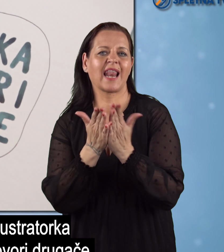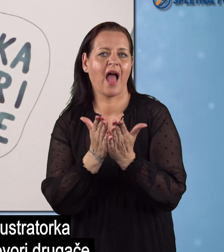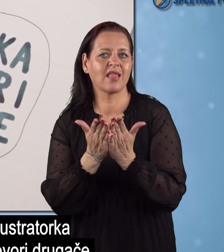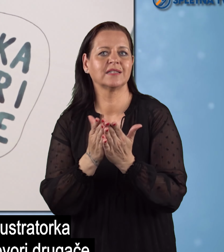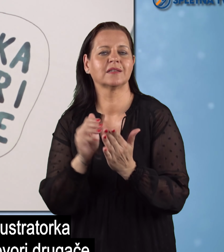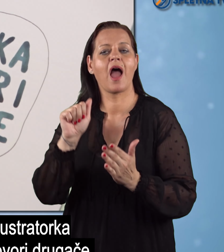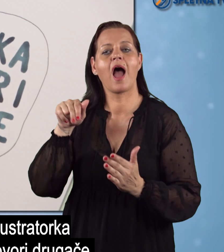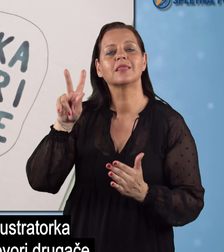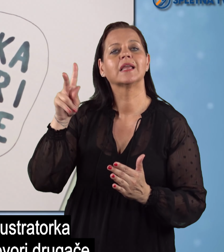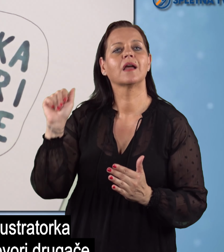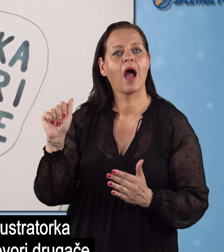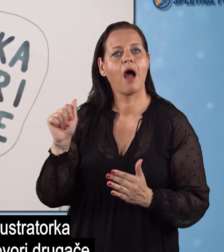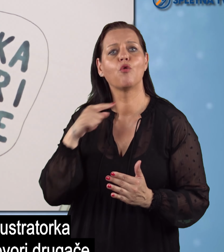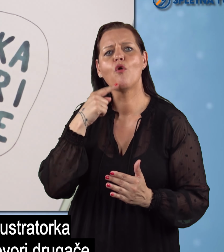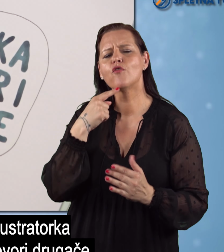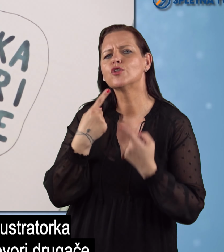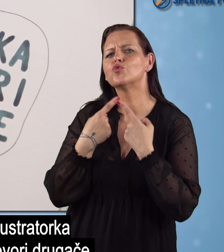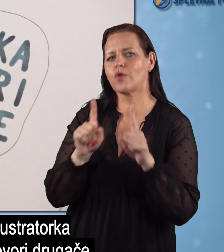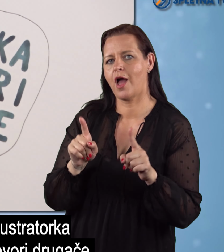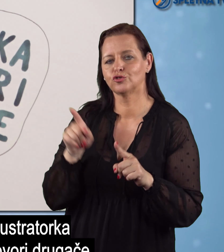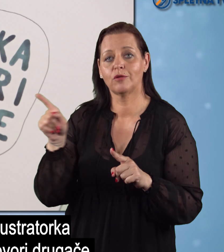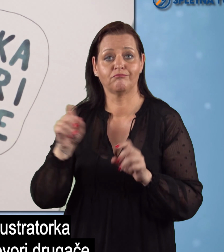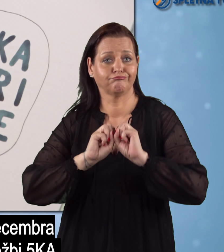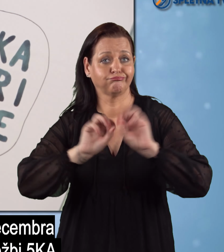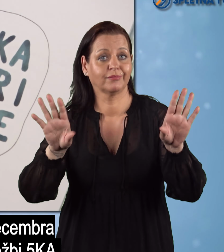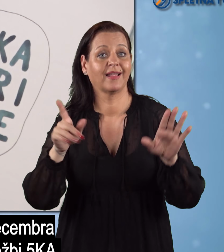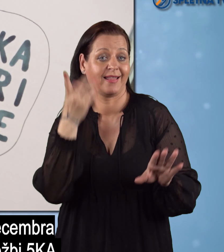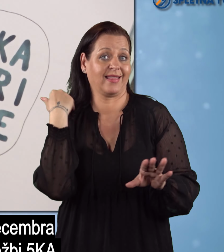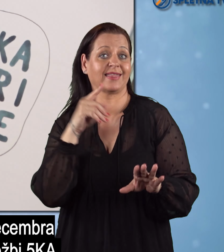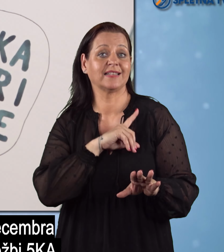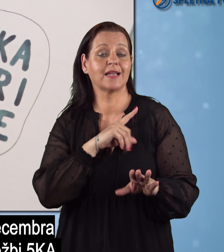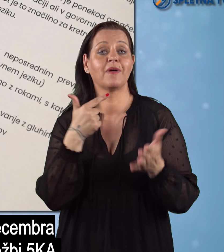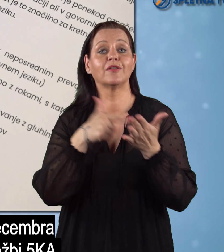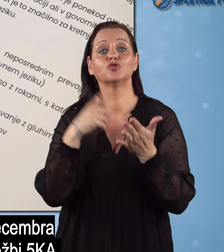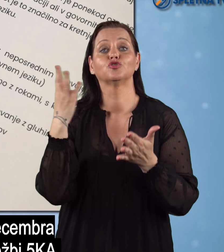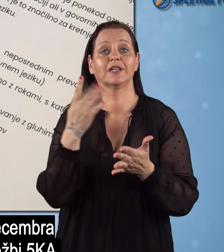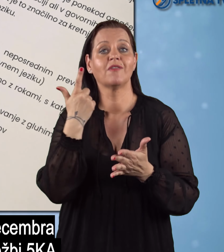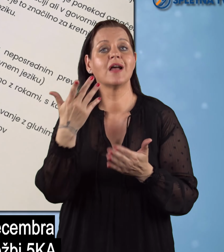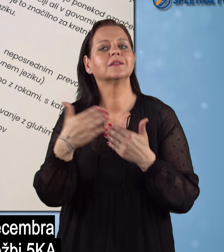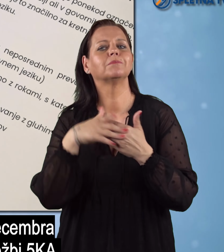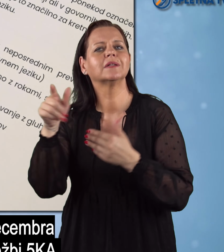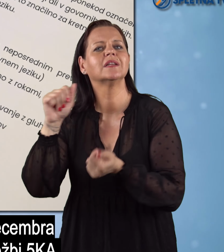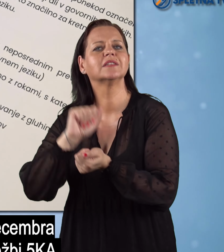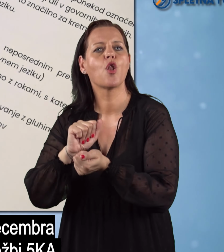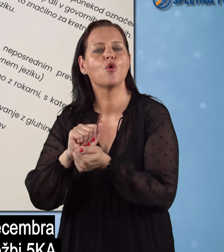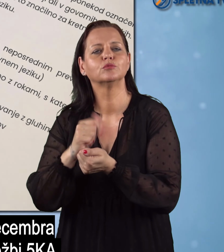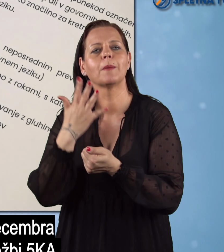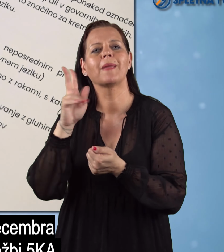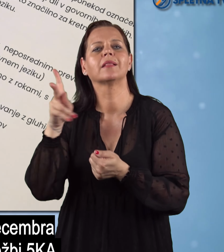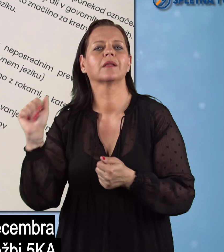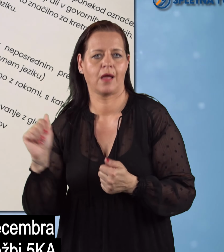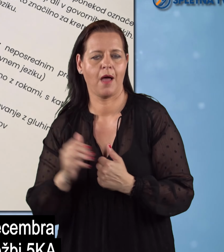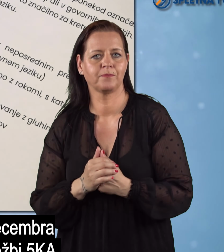govori drugače, ki je izšla decembra 2024 pri založbi Petka.